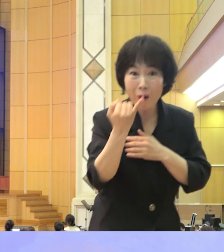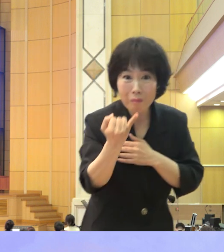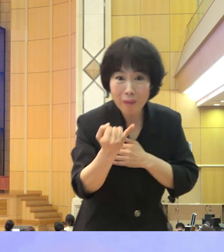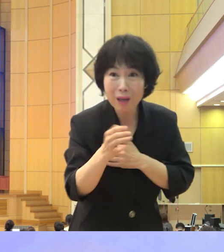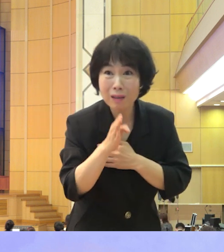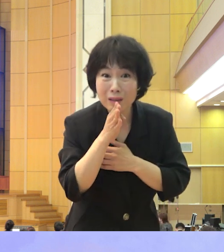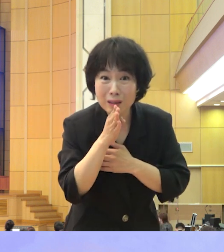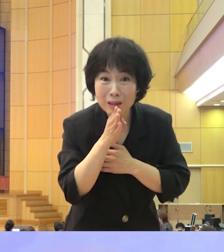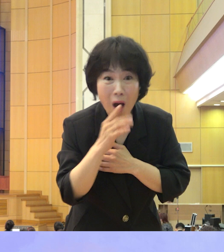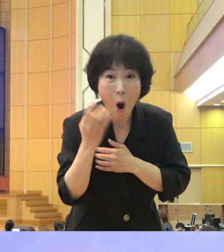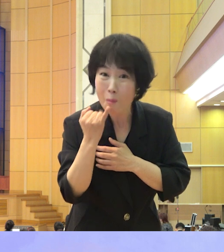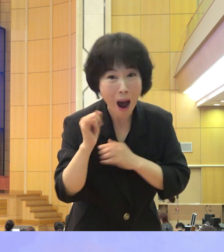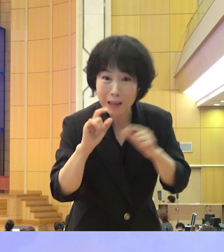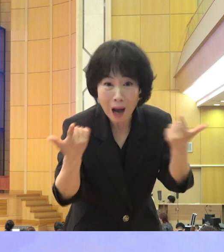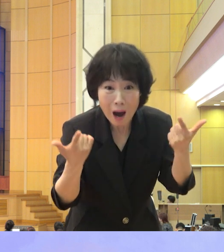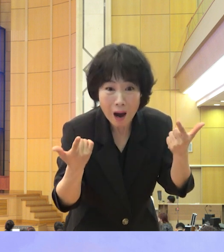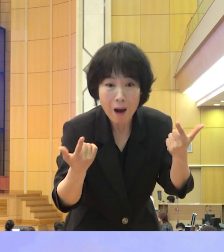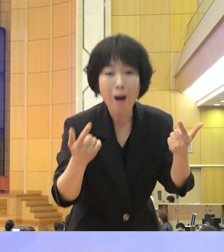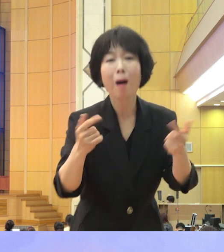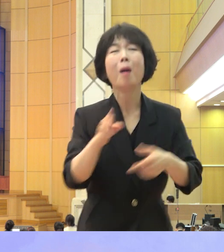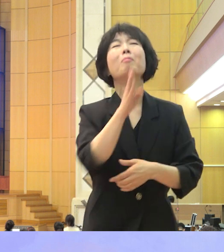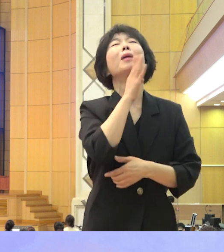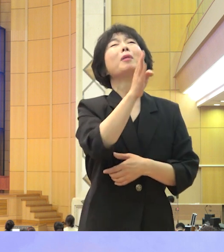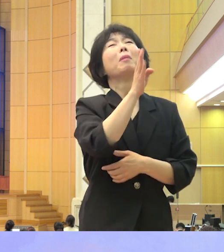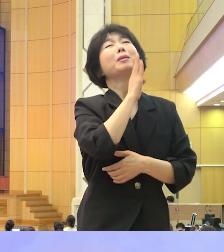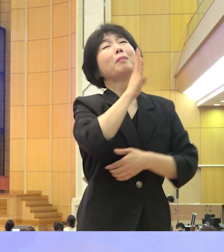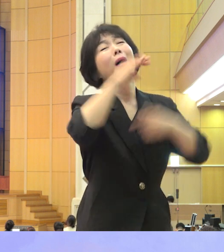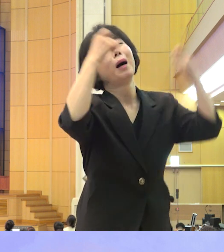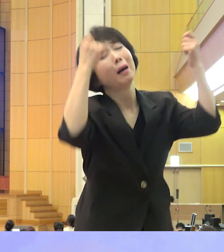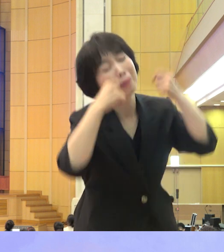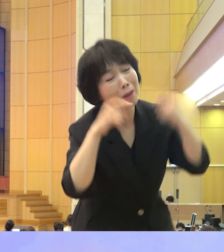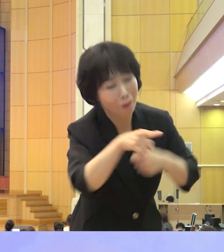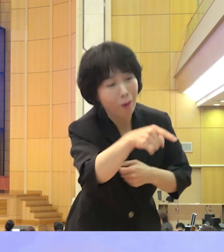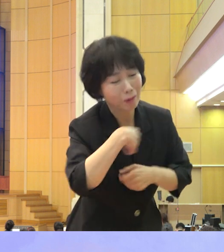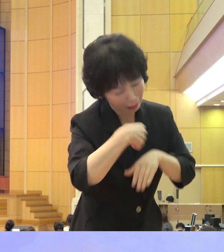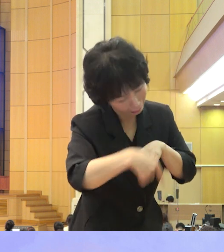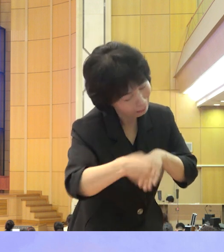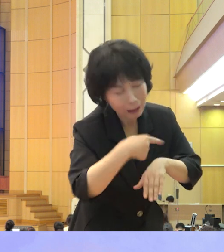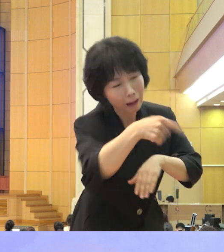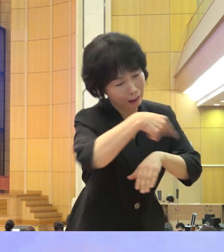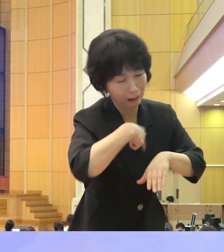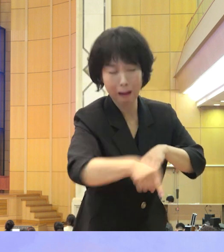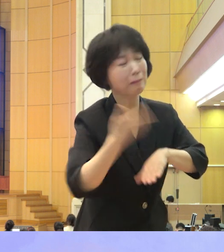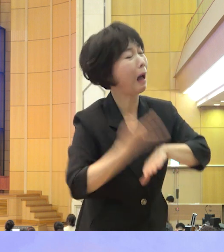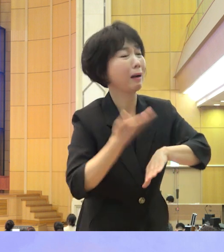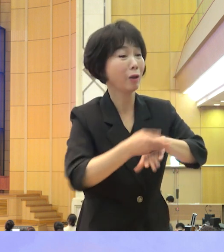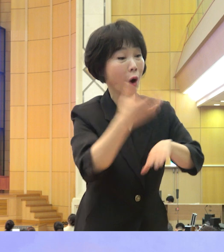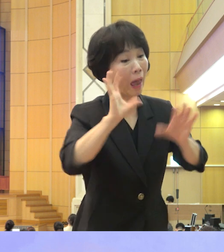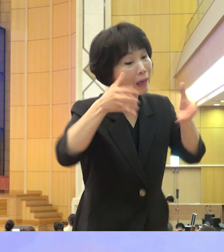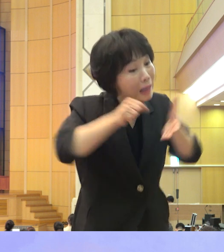막 눈물을 흘리면서 맞아, 내 낳을 때 네 엄마가 죽었다.